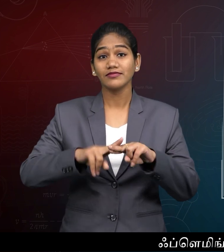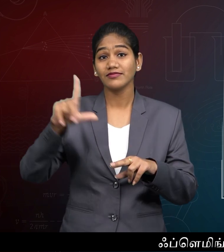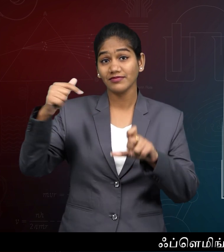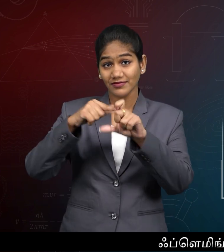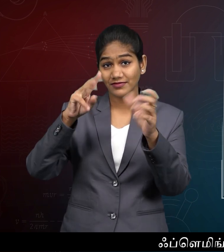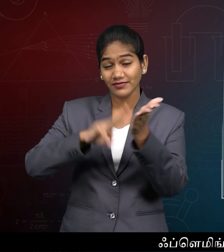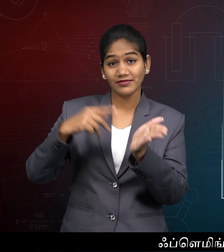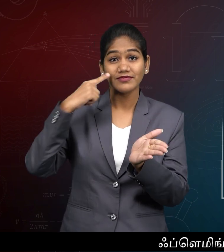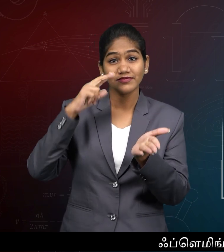ஃப்ளமிங்கின் இடது கை விதி,